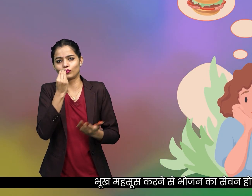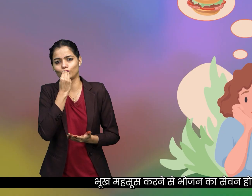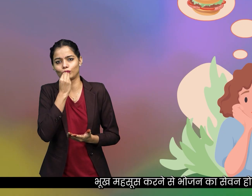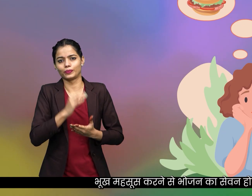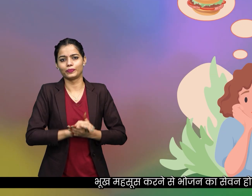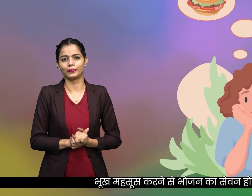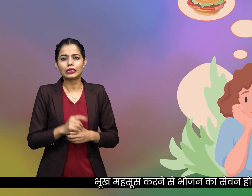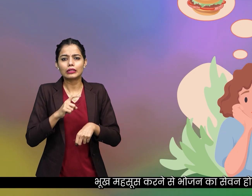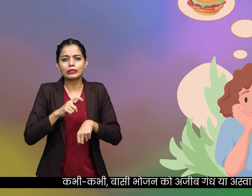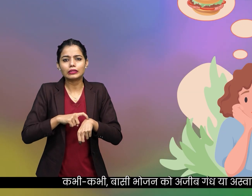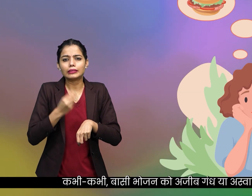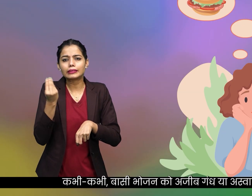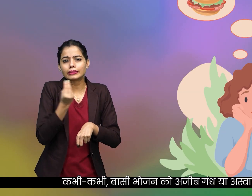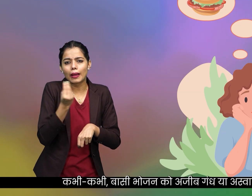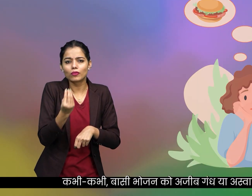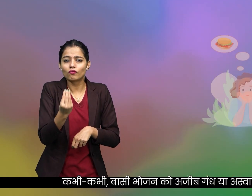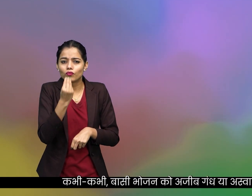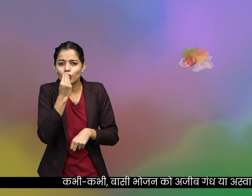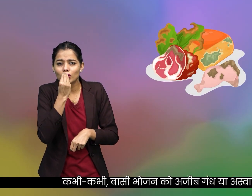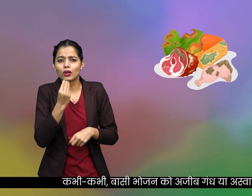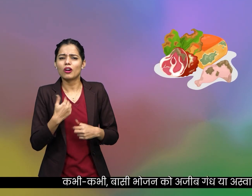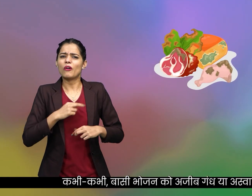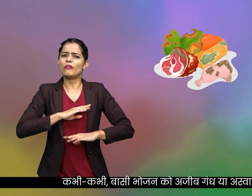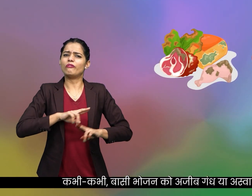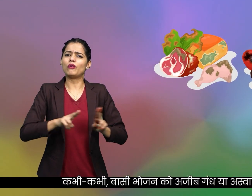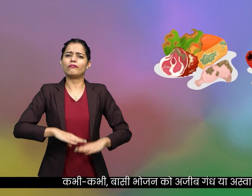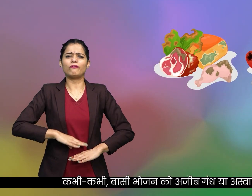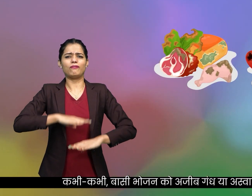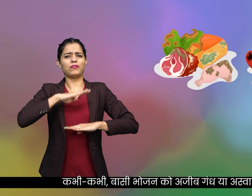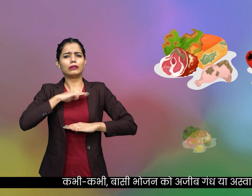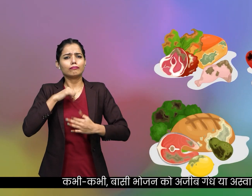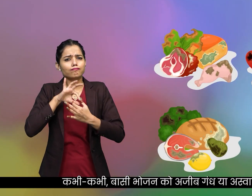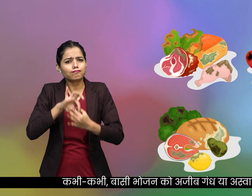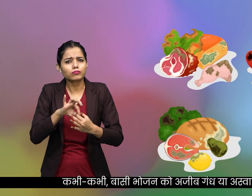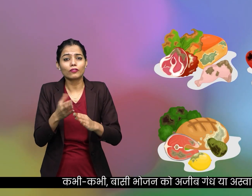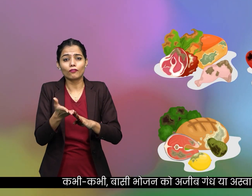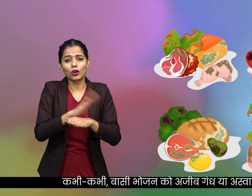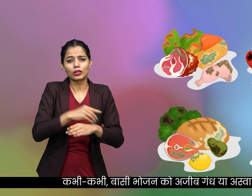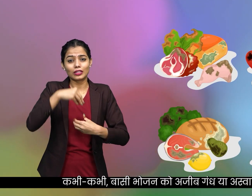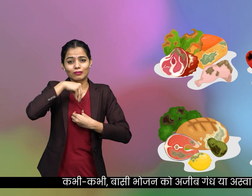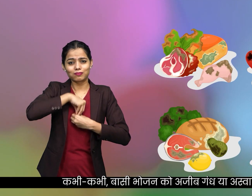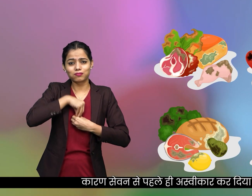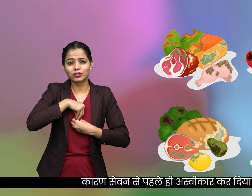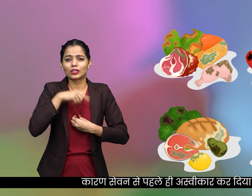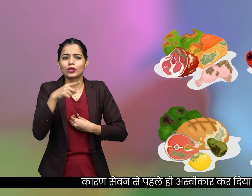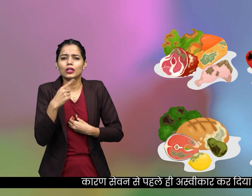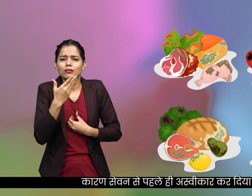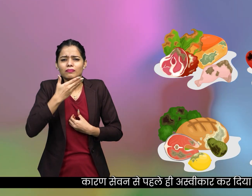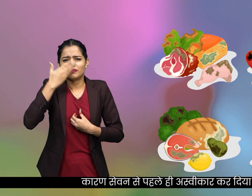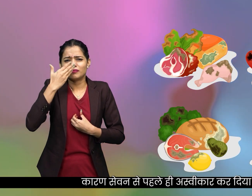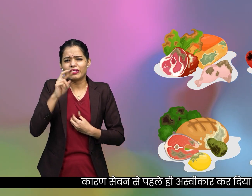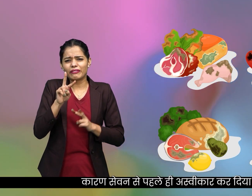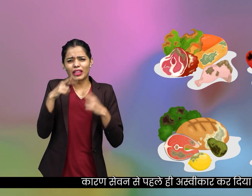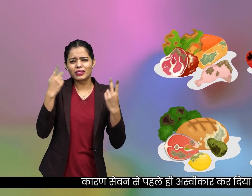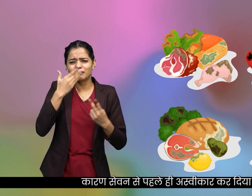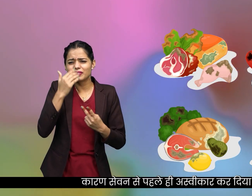सेवन होता है। कभी कभी बासी भोजन को अजीब गंध या अस्वादिष्ट स्वाद के कारण सेवन